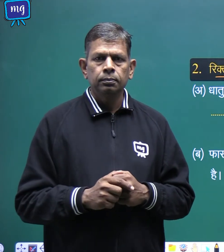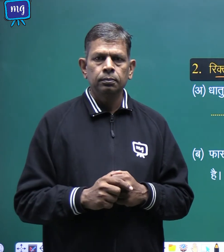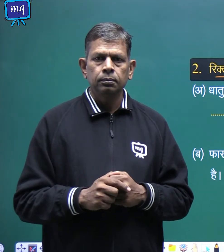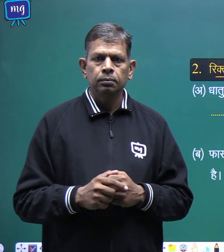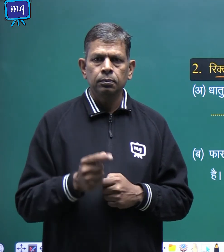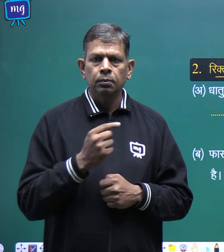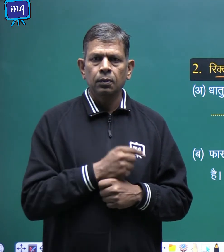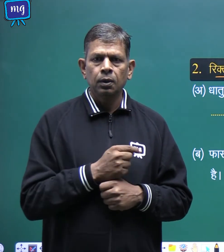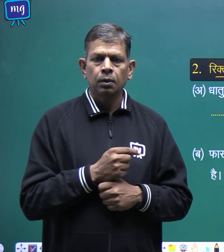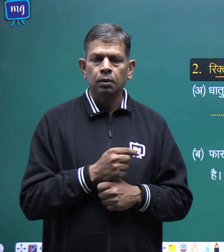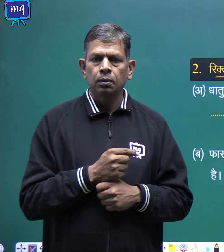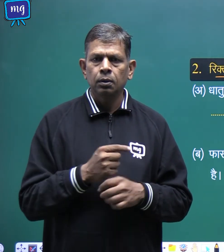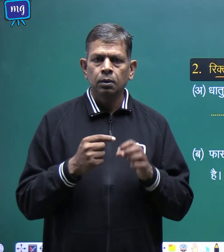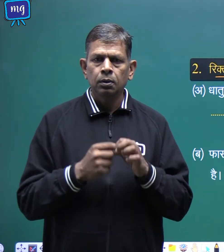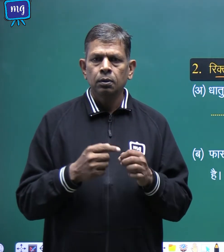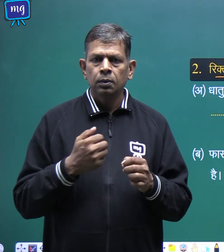इस प्रश्न में हम